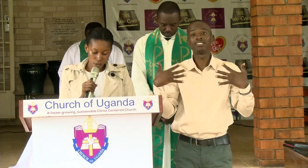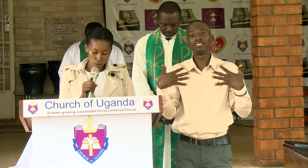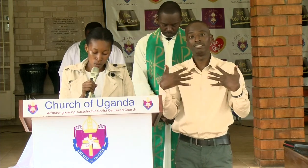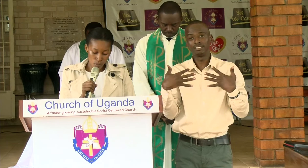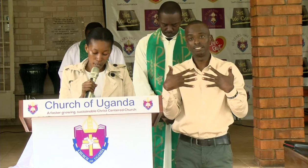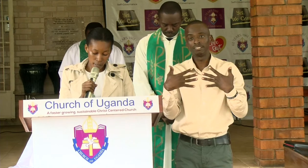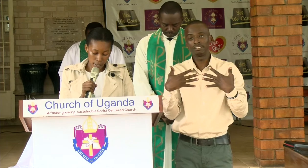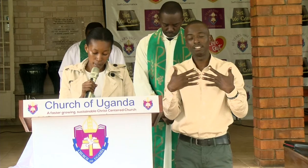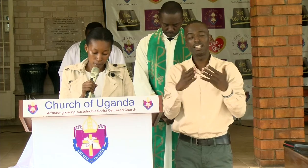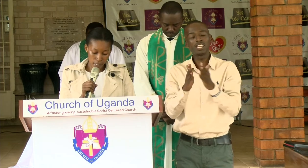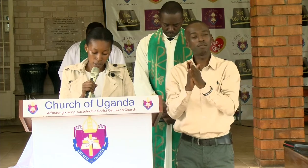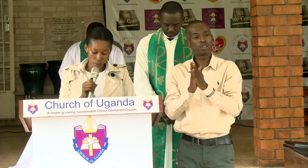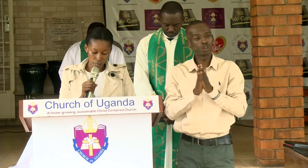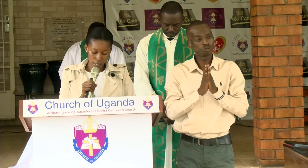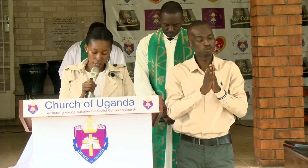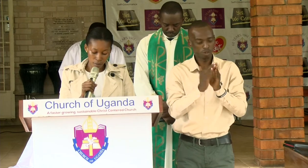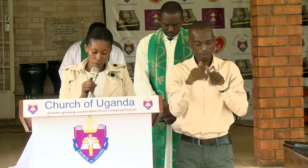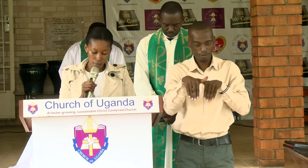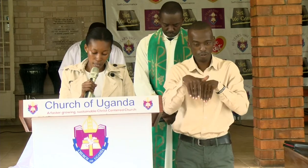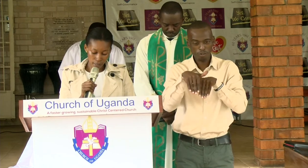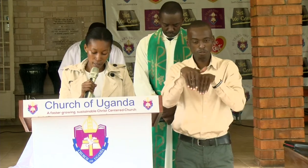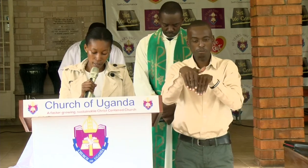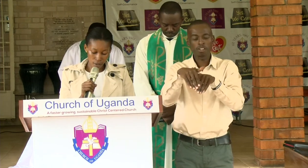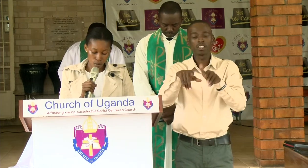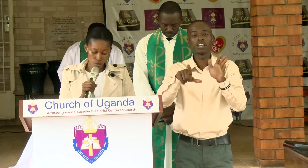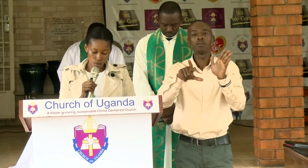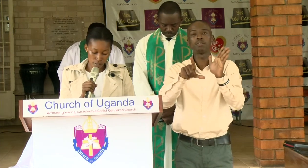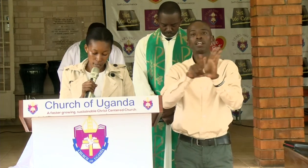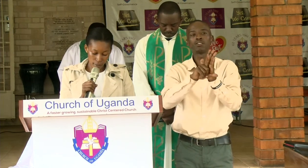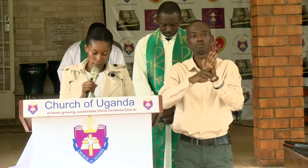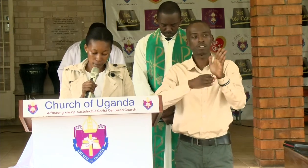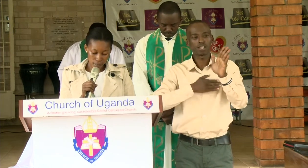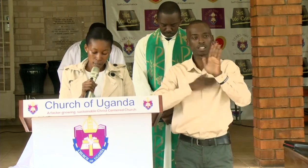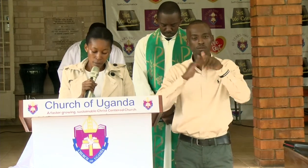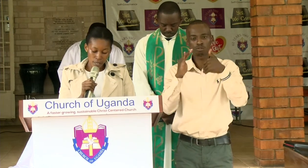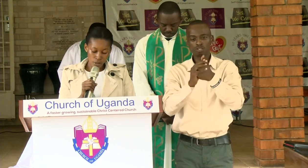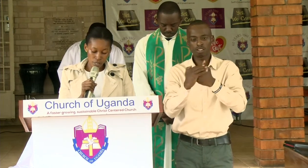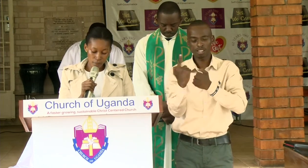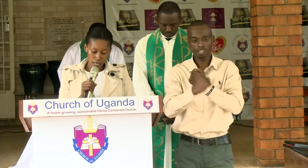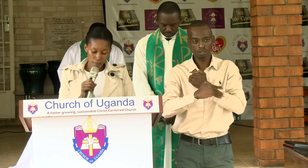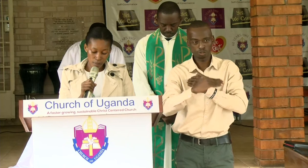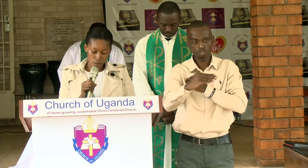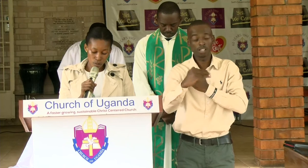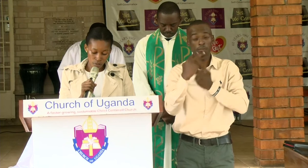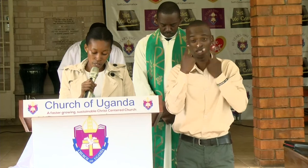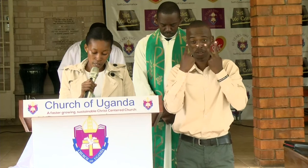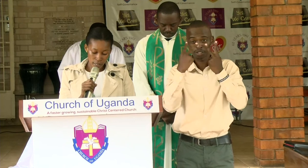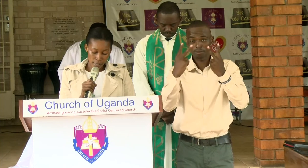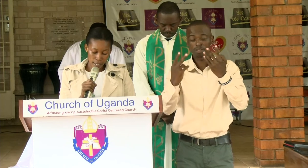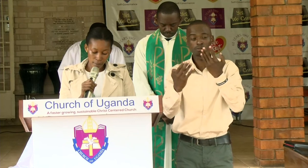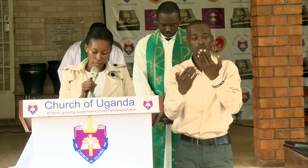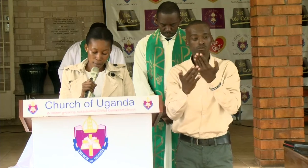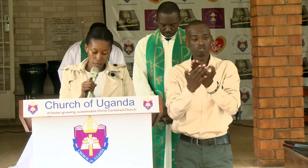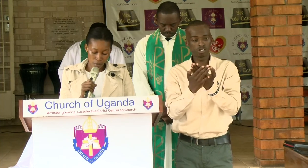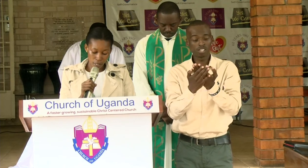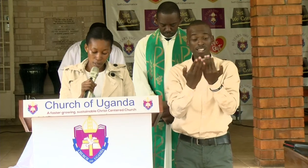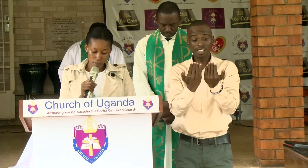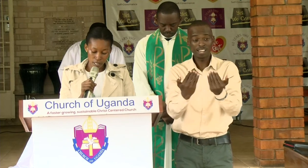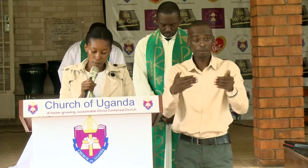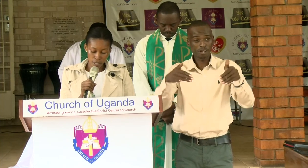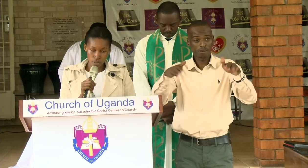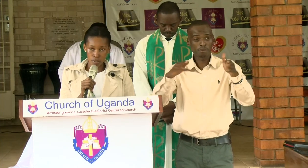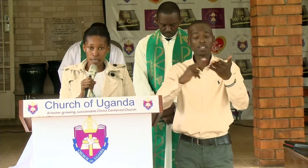ne beekuumanga ebiragiro byange byonna ennaku zonna, balyoke balabe ebirungi n'abaana